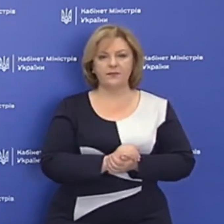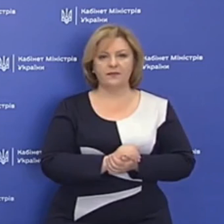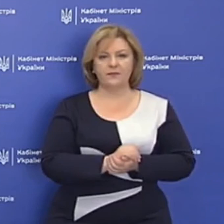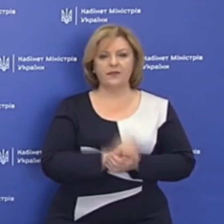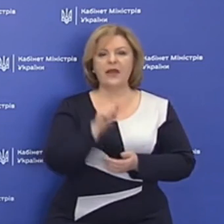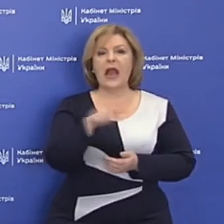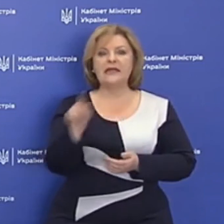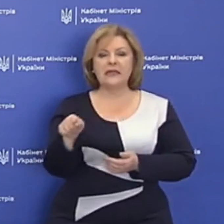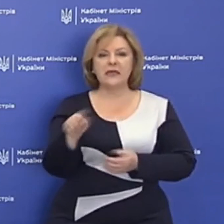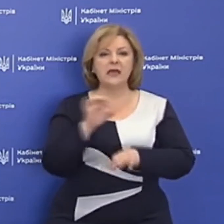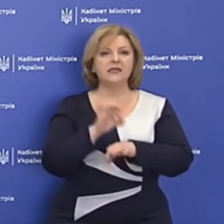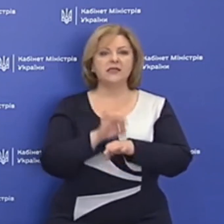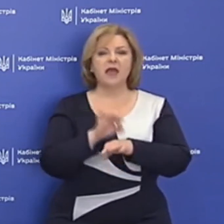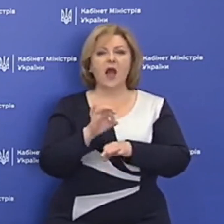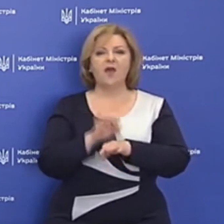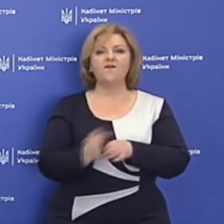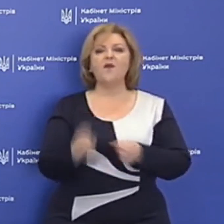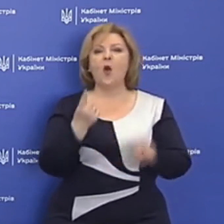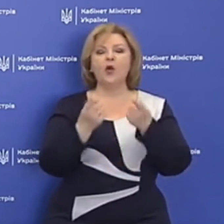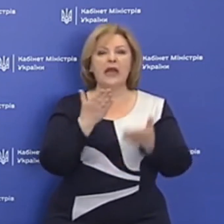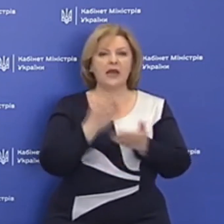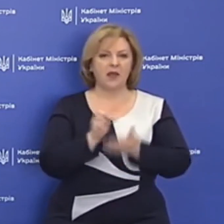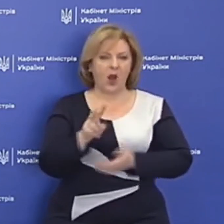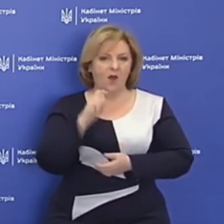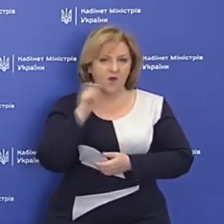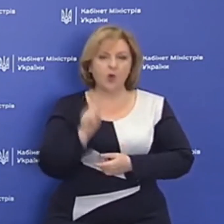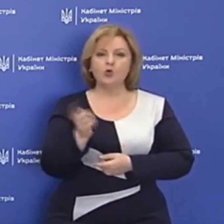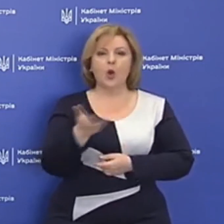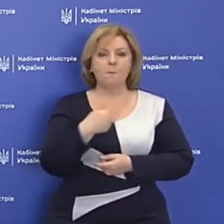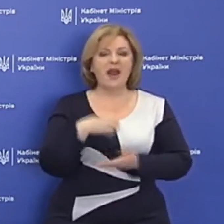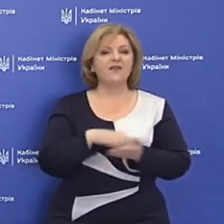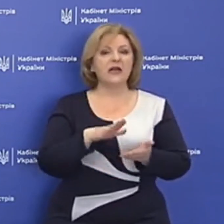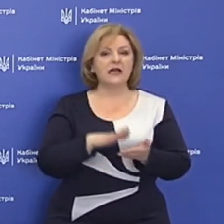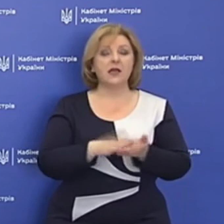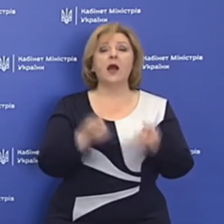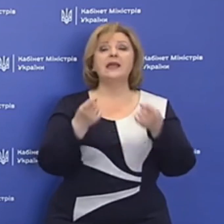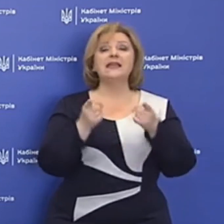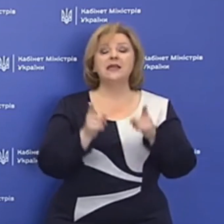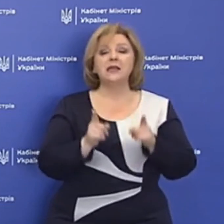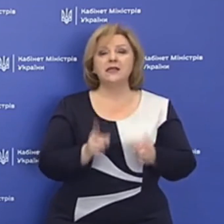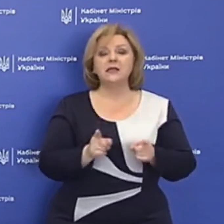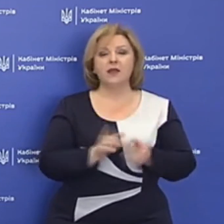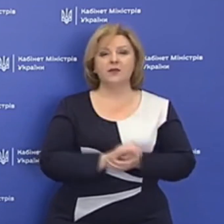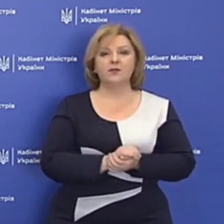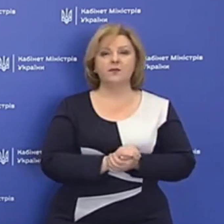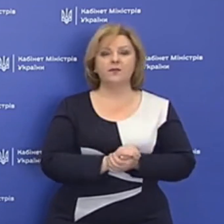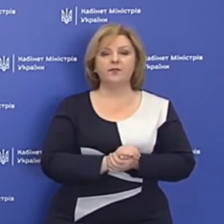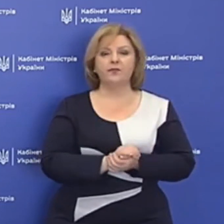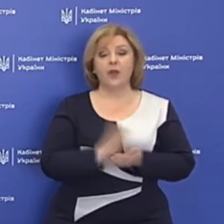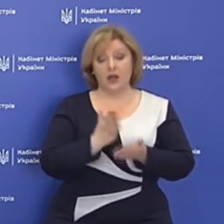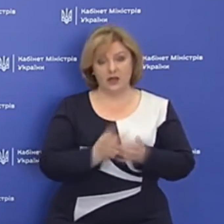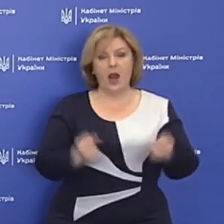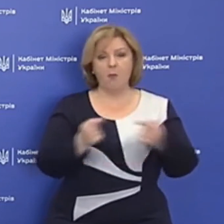ті захворювання, які є в Україні, що ми фіксуємо, то дійсно є, тобто,